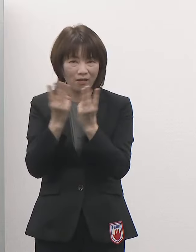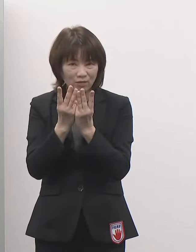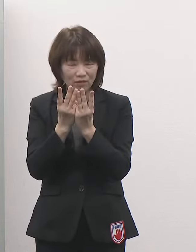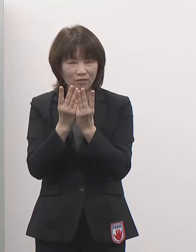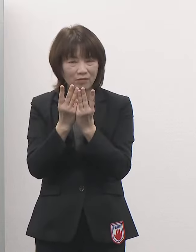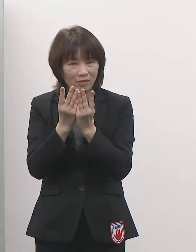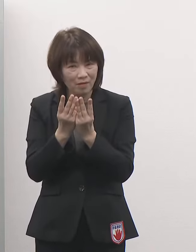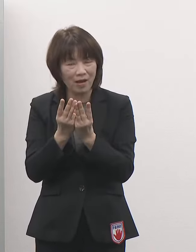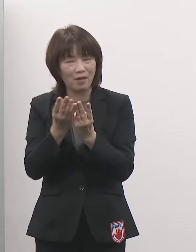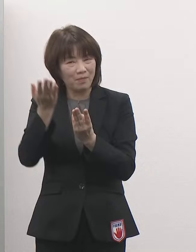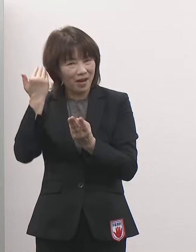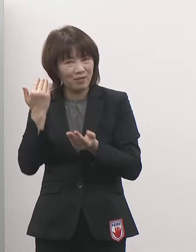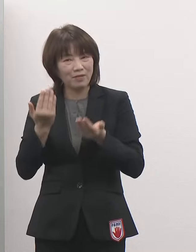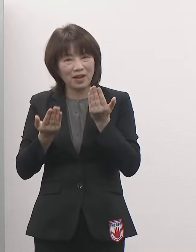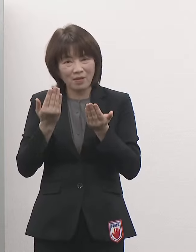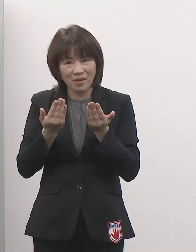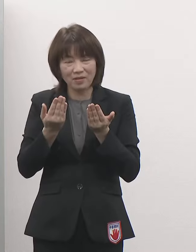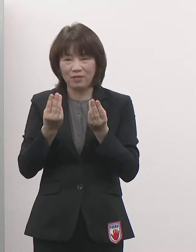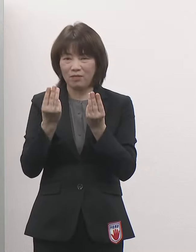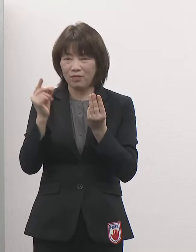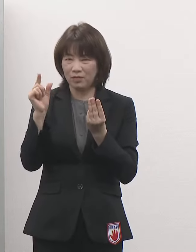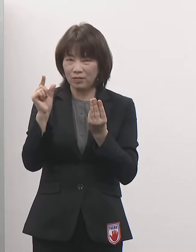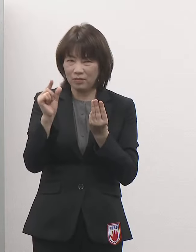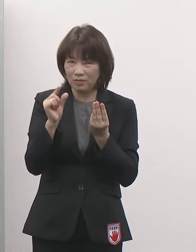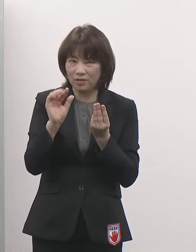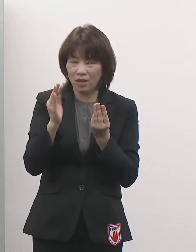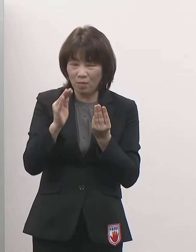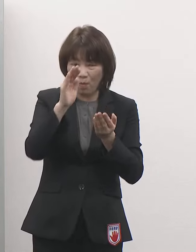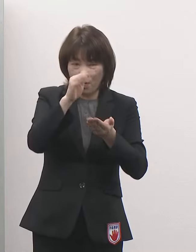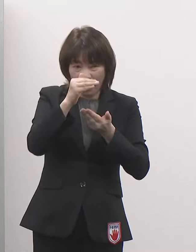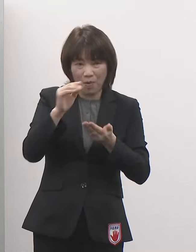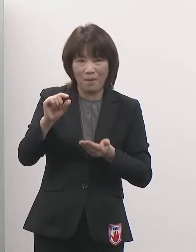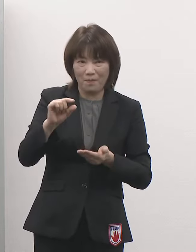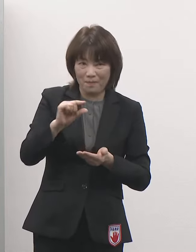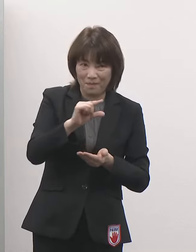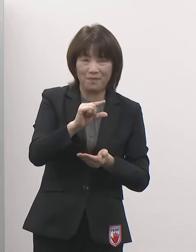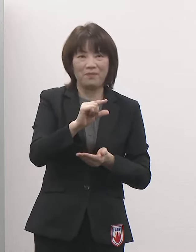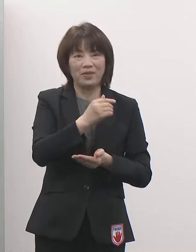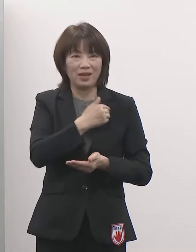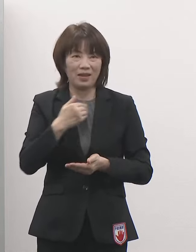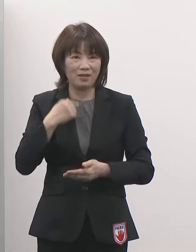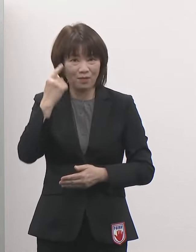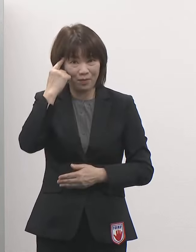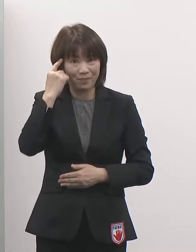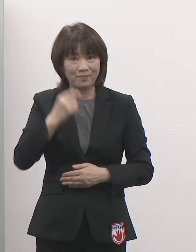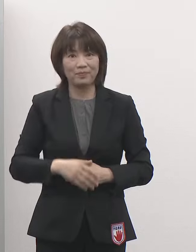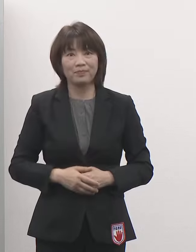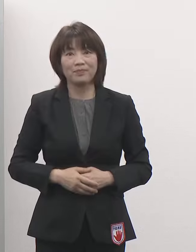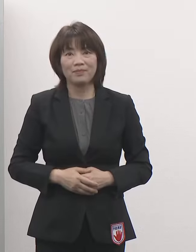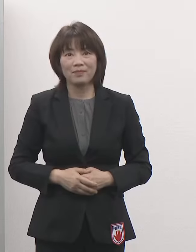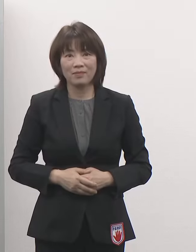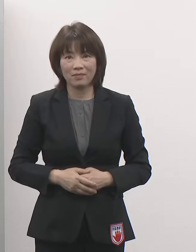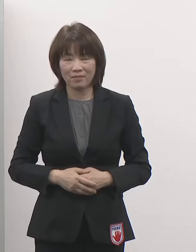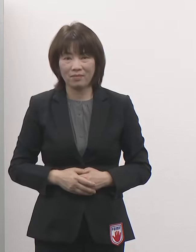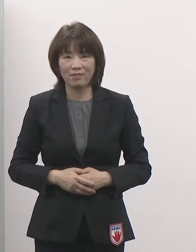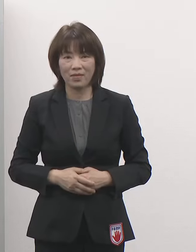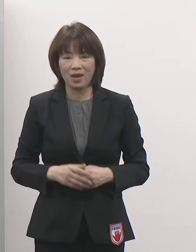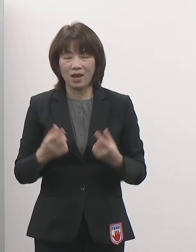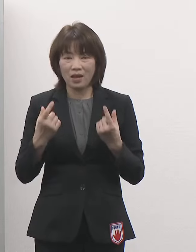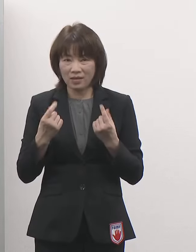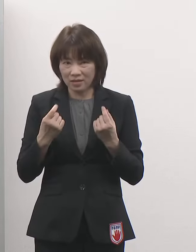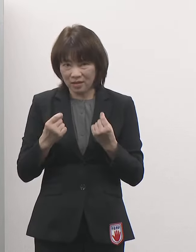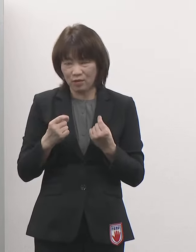昇しているという、まあ、これはある意味その望ましい方向に動いているかと思っています。ただ問題は、まあ、それがですね、観光消費総額